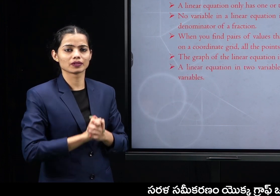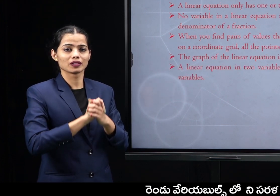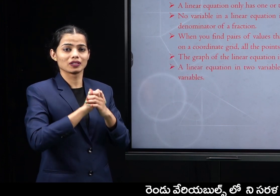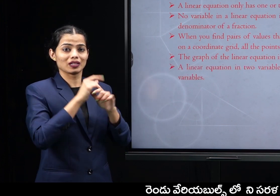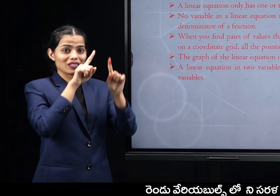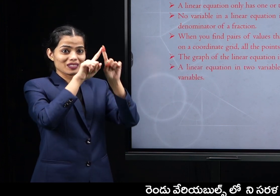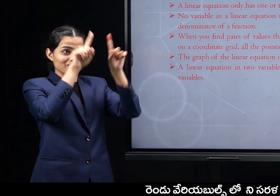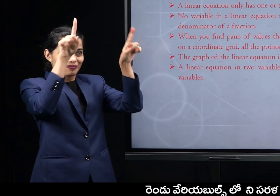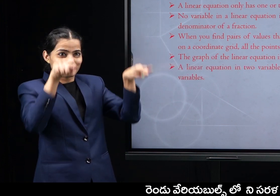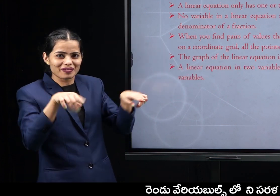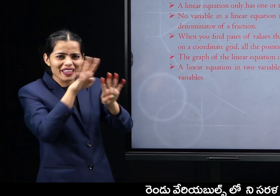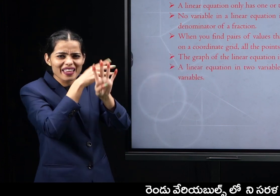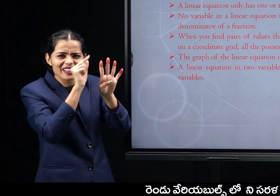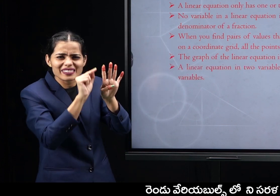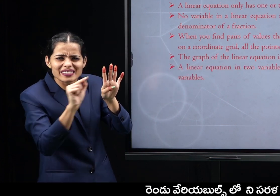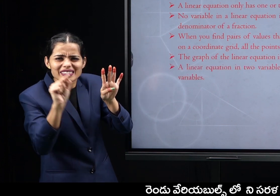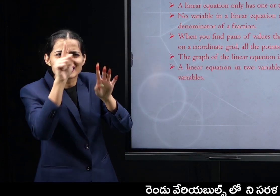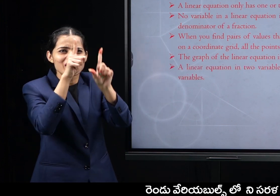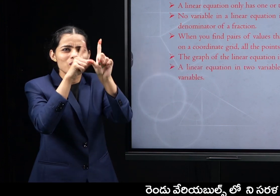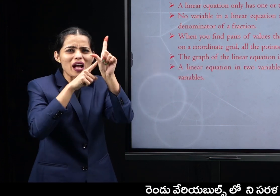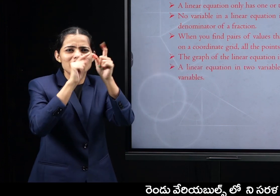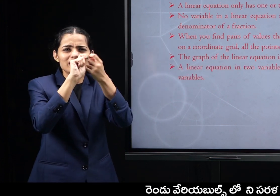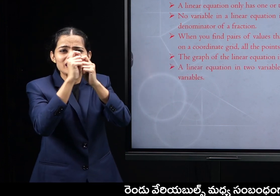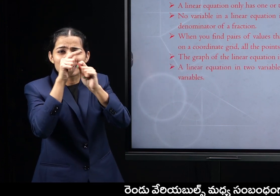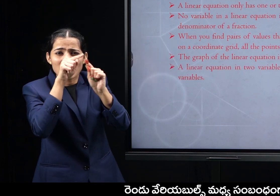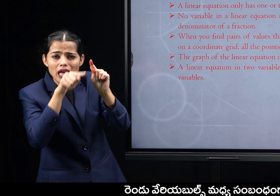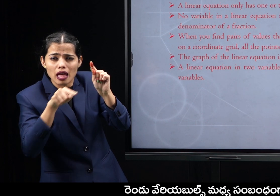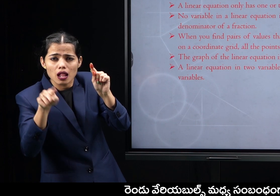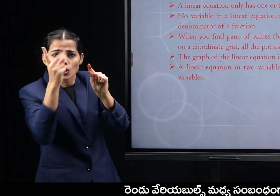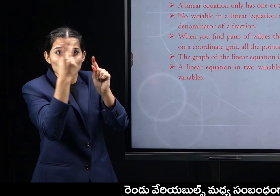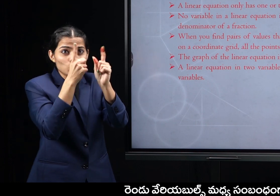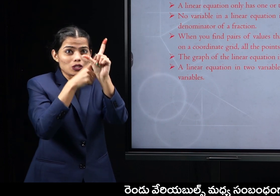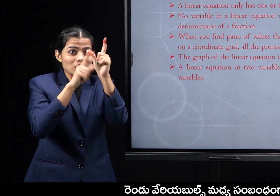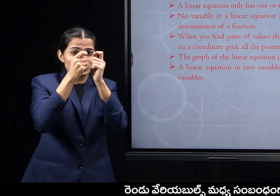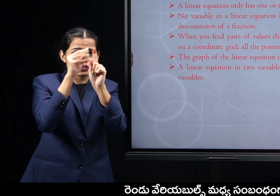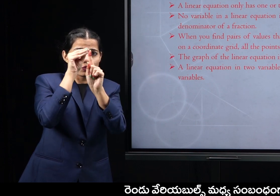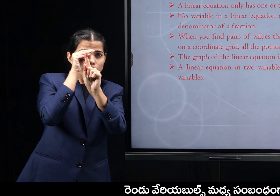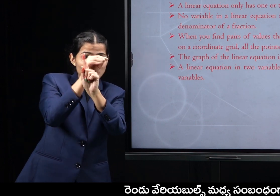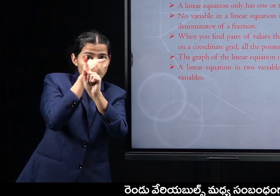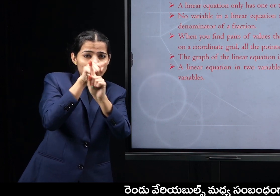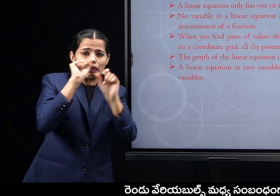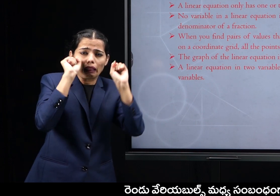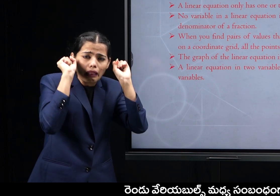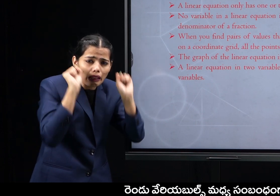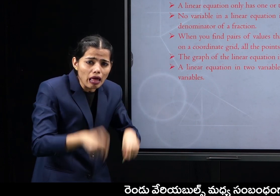రెండు వేరియబుల్స్లోని సరళ సమీకరణాన్ని రెండు వేరియబుల్స్ మధ్య సంబంధంగా నిర్వచించవచ్చు.